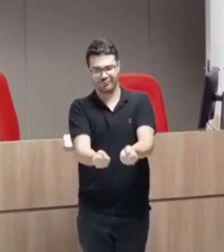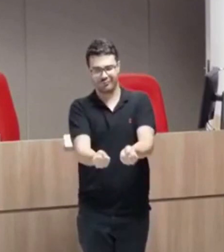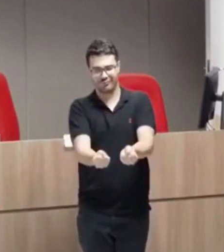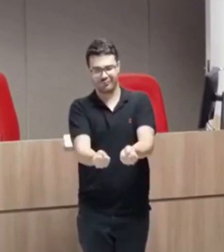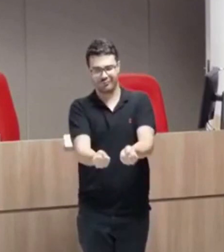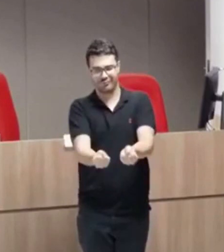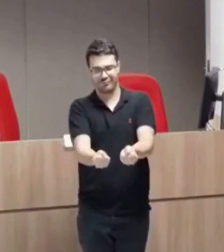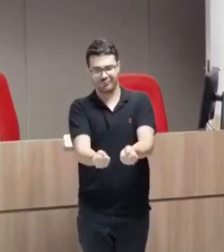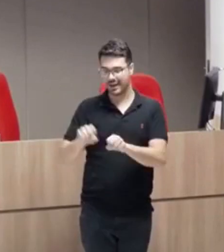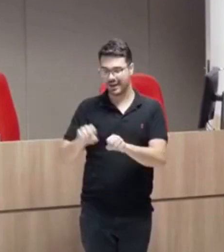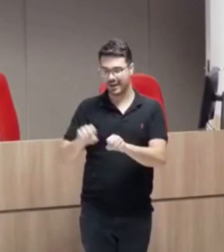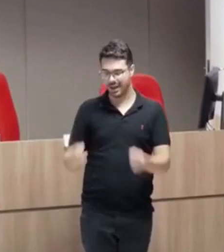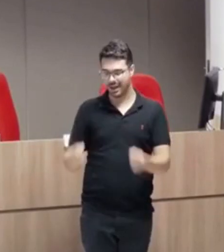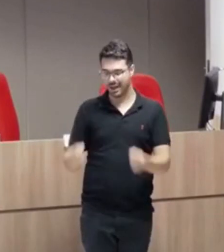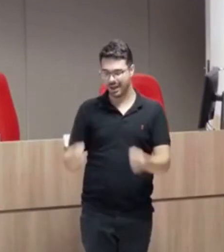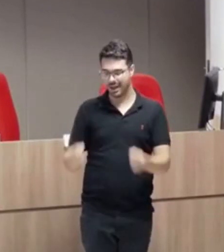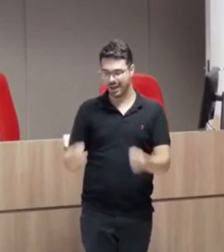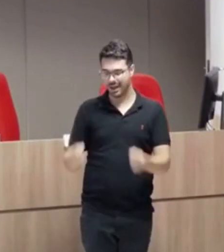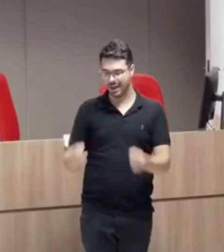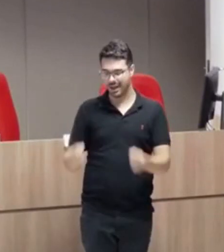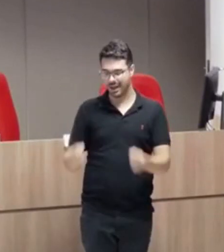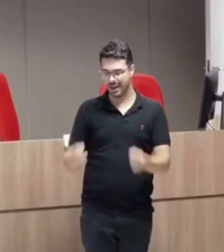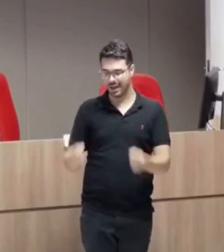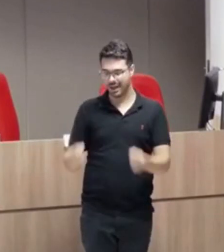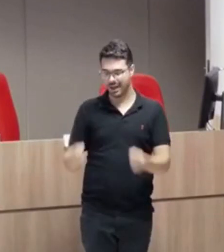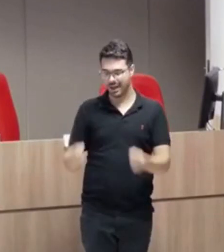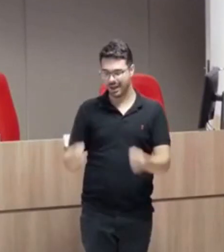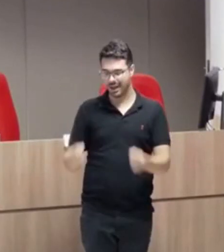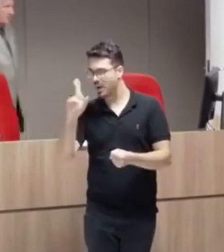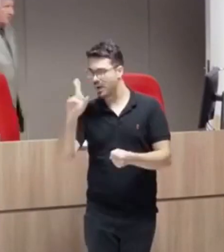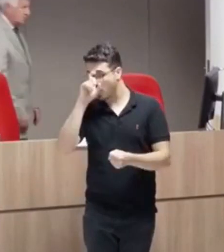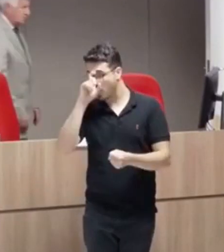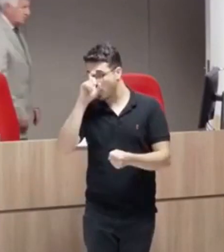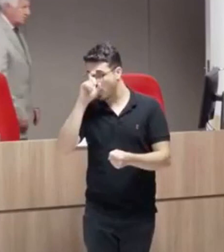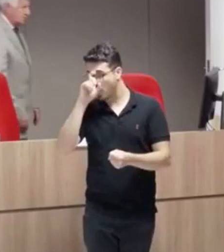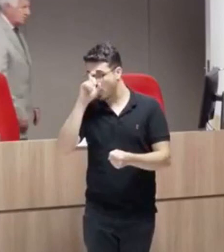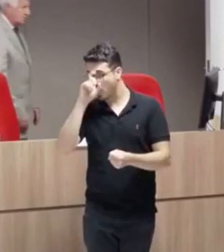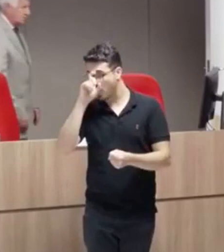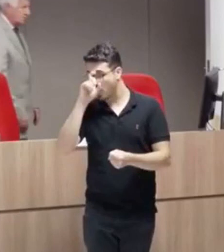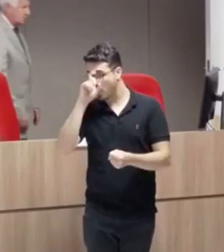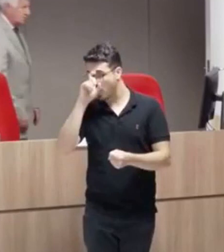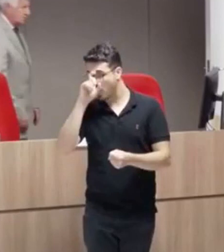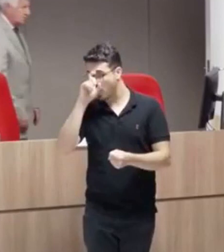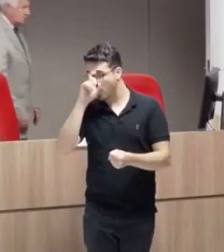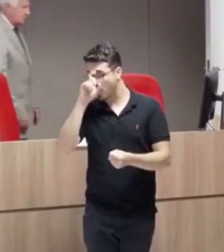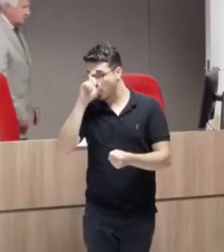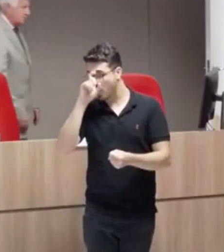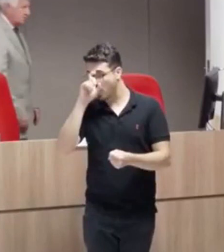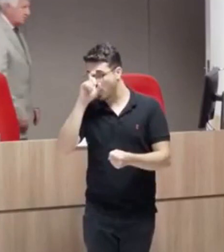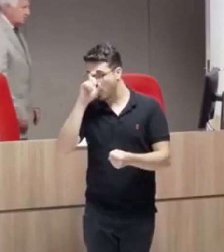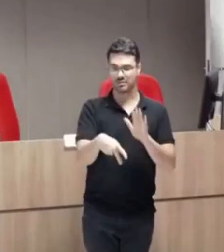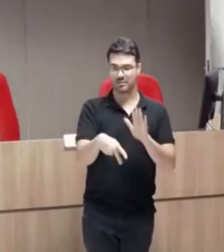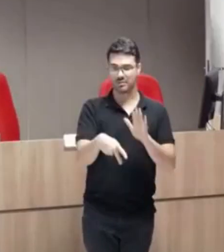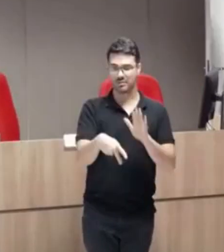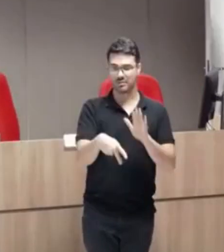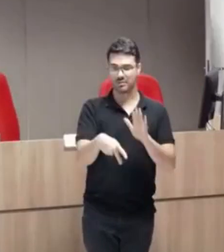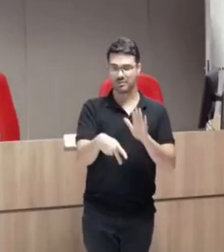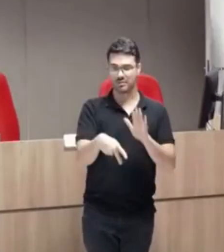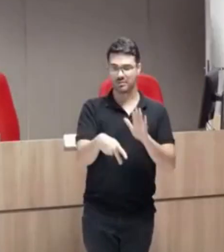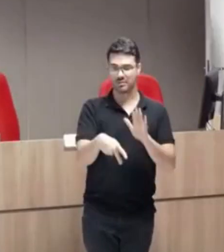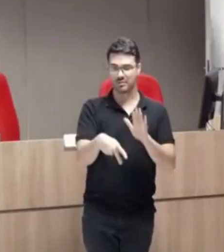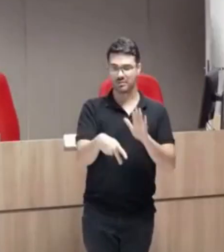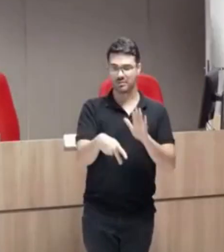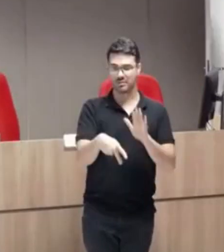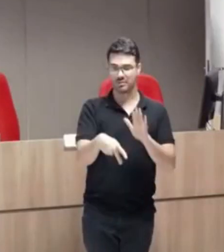uma fratura na perna que ela tem que ter um hospital particular ou um hospital próprio para ser tratada. É preciso que